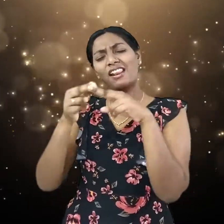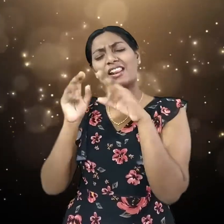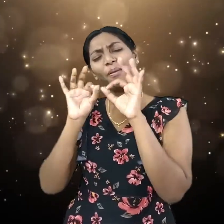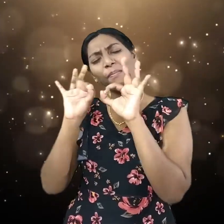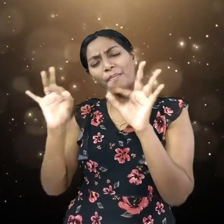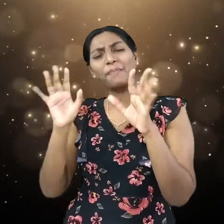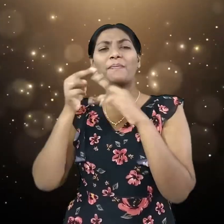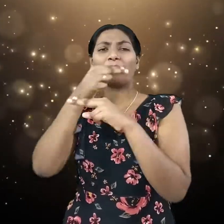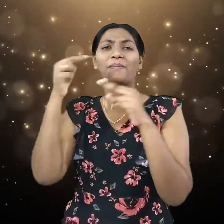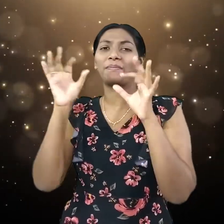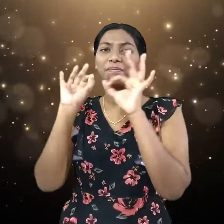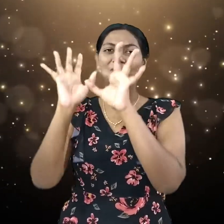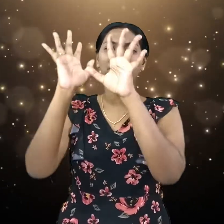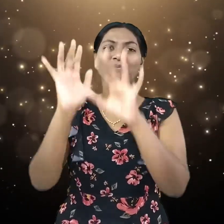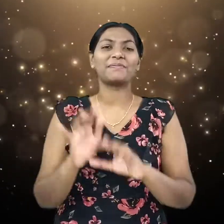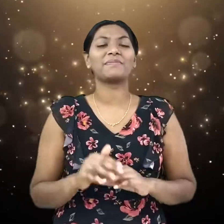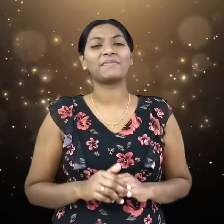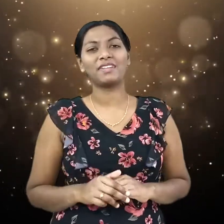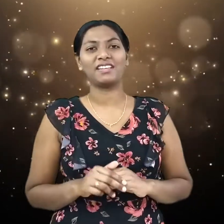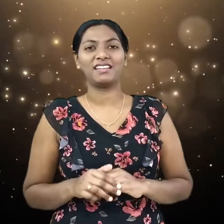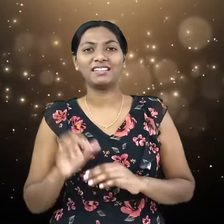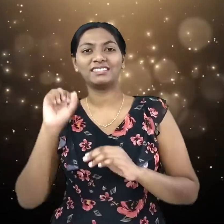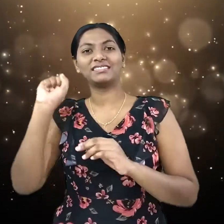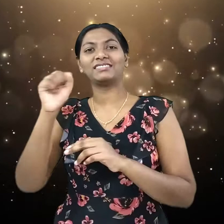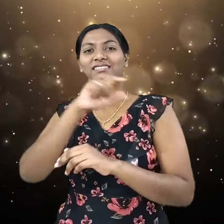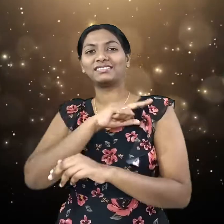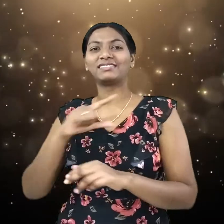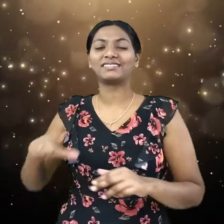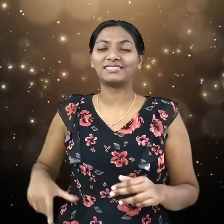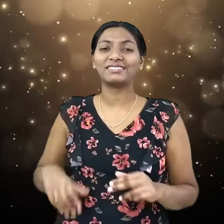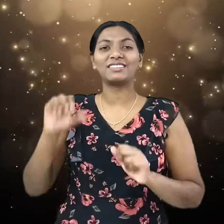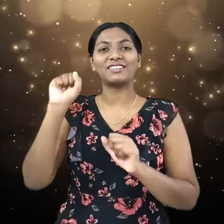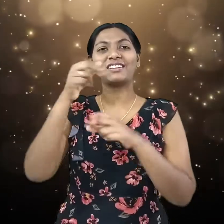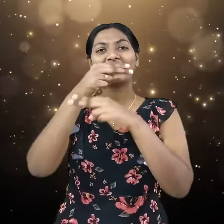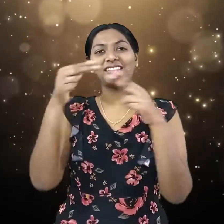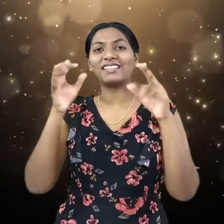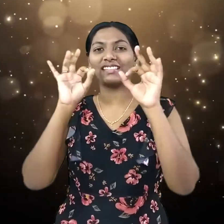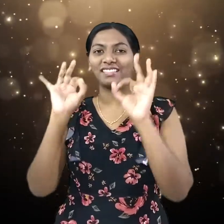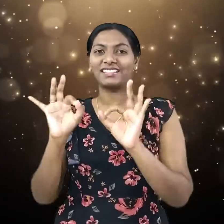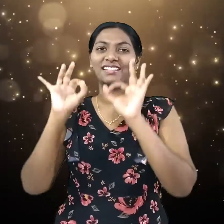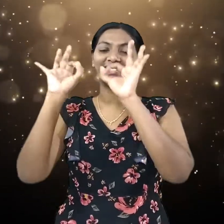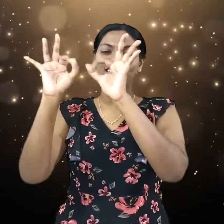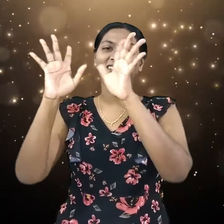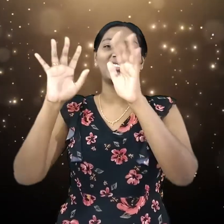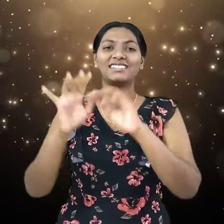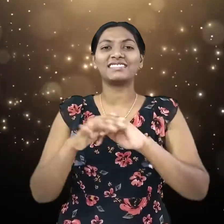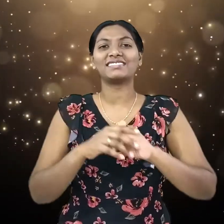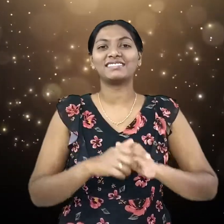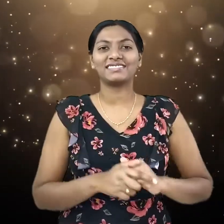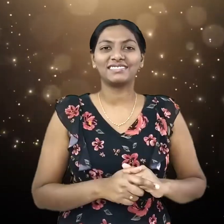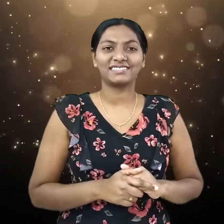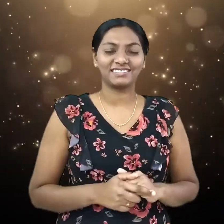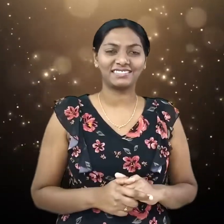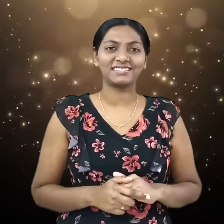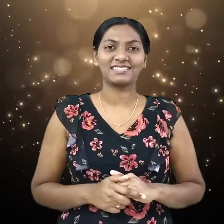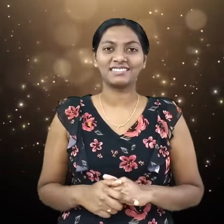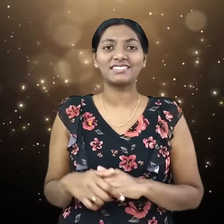गाऊं तभी, धन्य तेरा नाम है प्रभु, धन्य तेरा नाम,